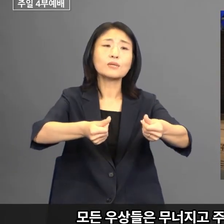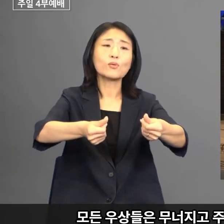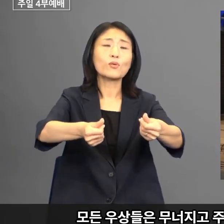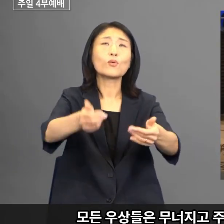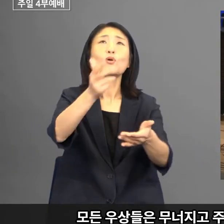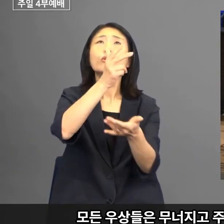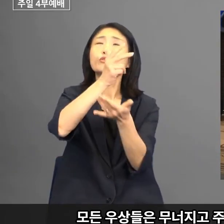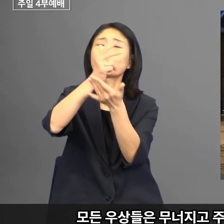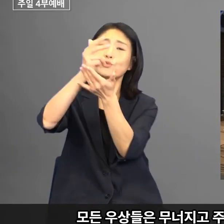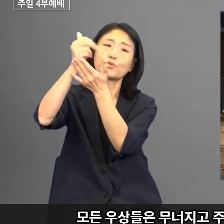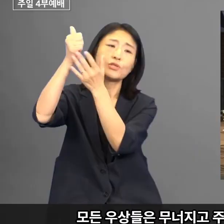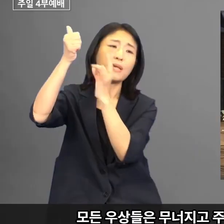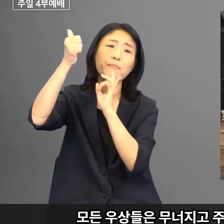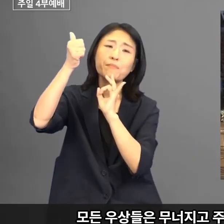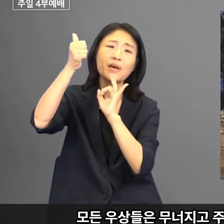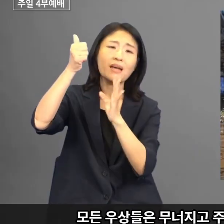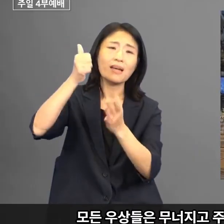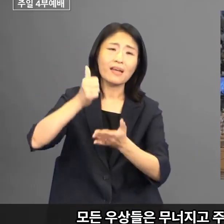무너지고